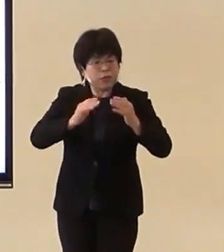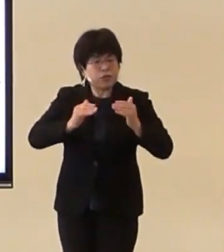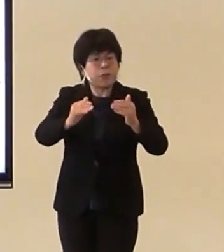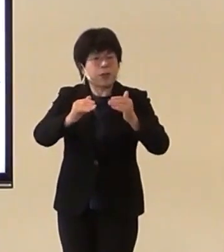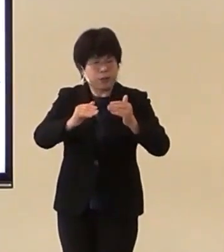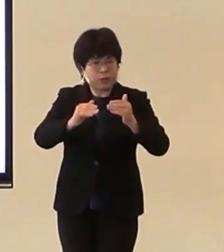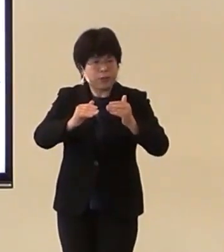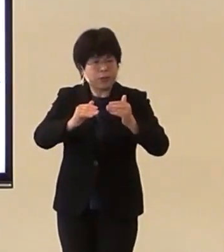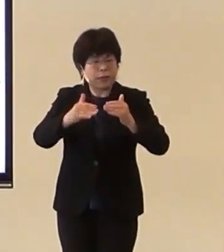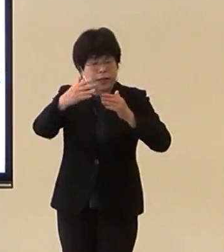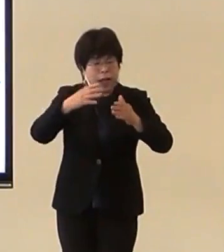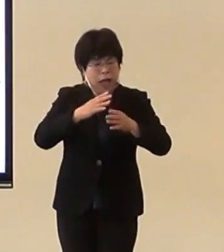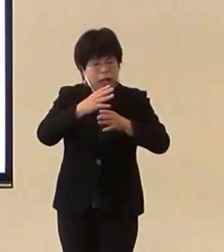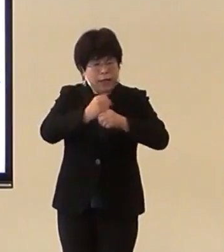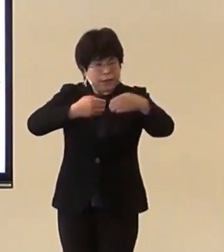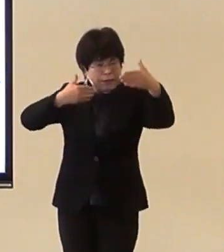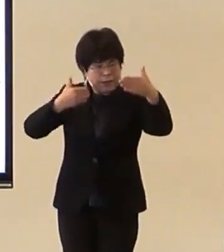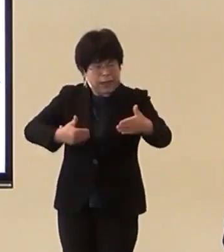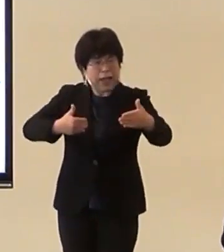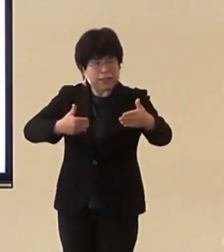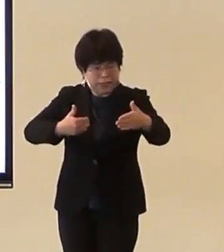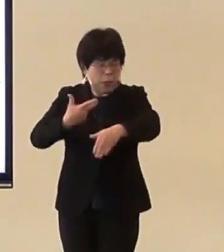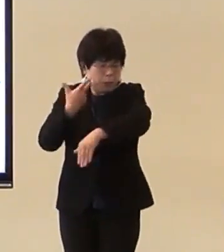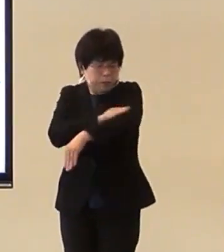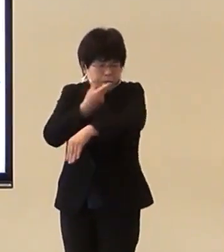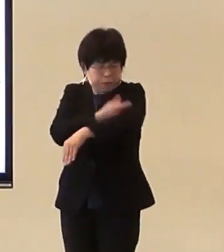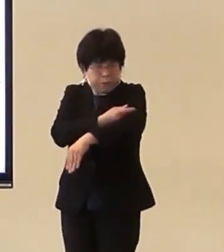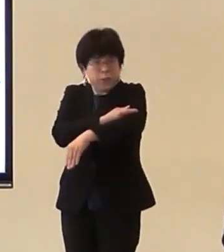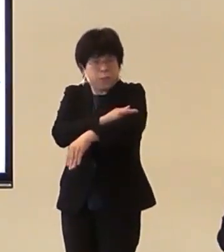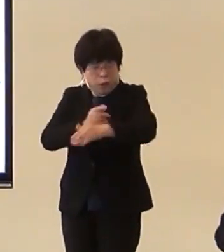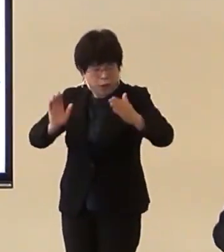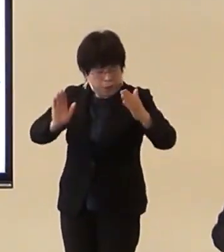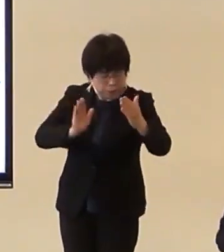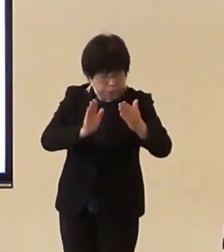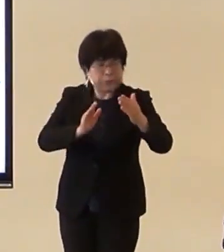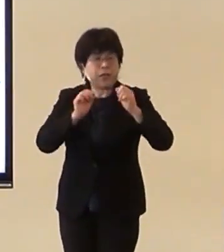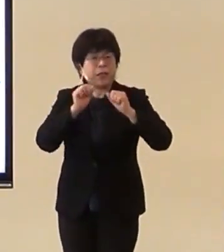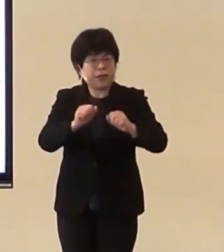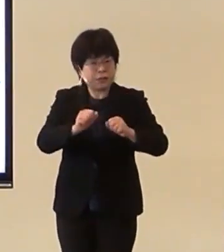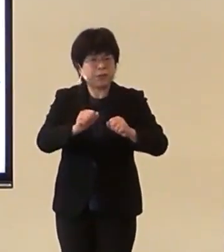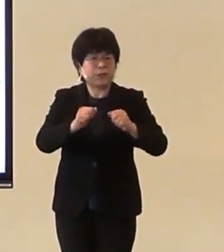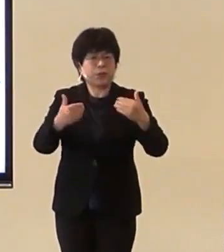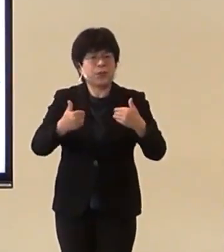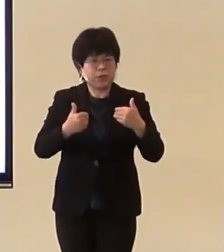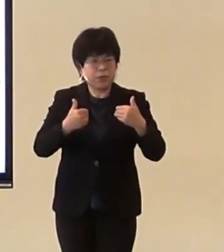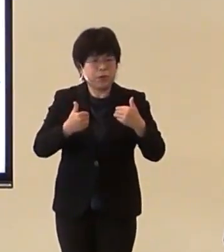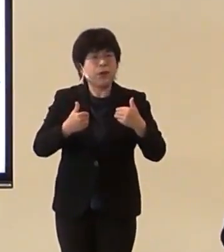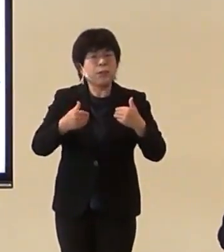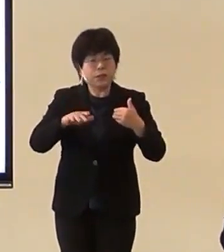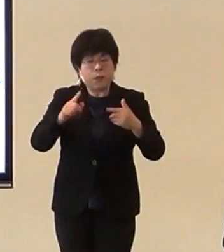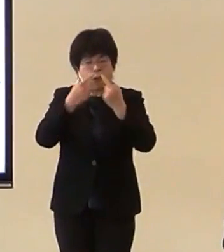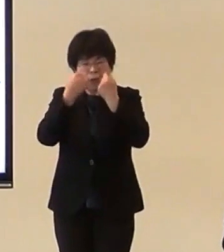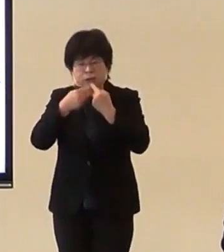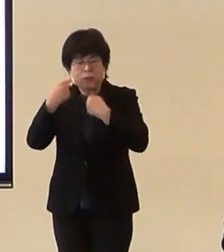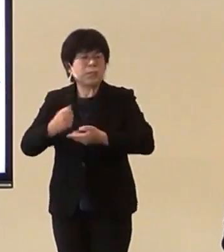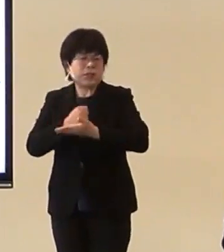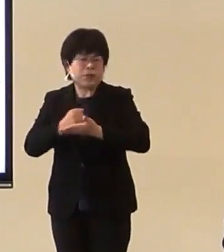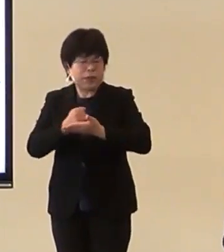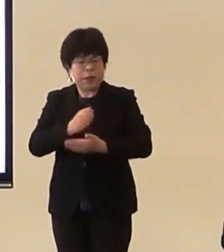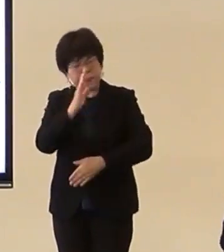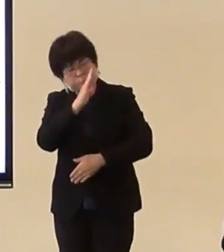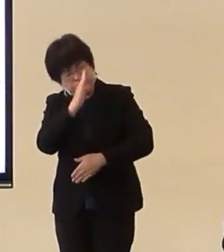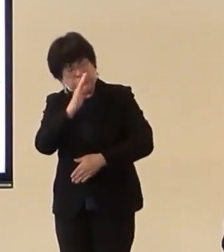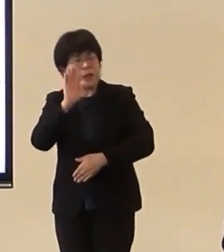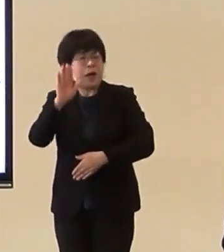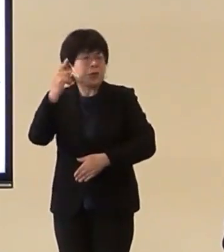一気にやると、それからいろんな事情でね参加したくないとかそういう人いらっしゃいますけども、やっぱり今の現状は打